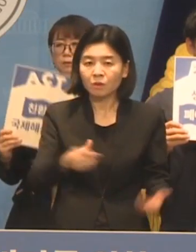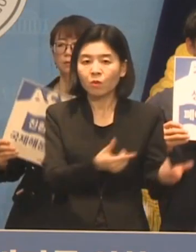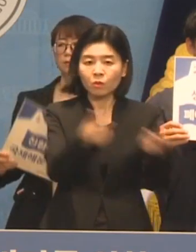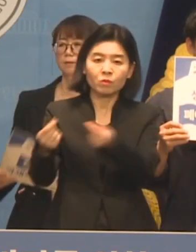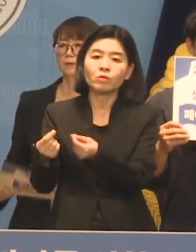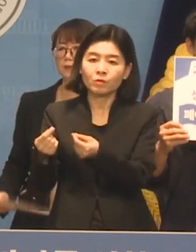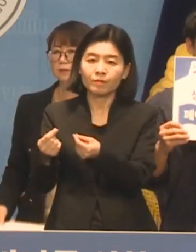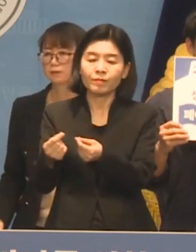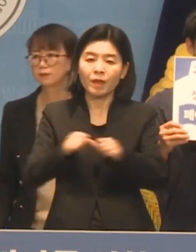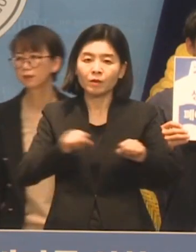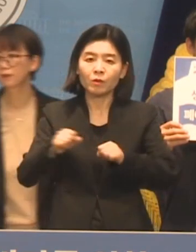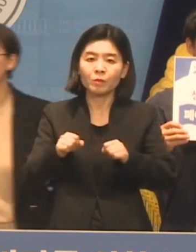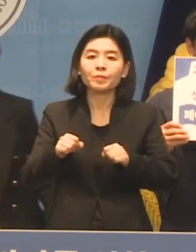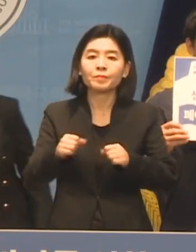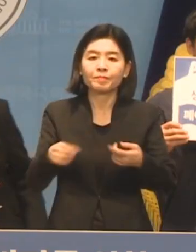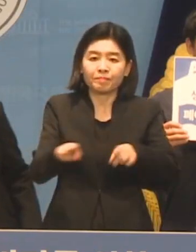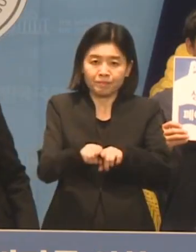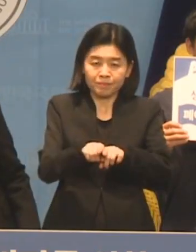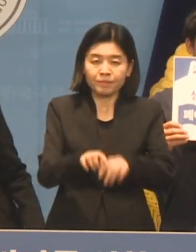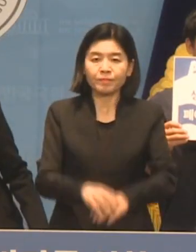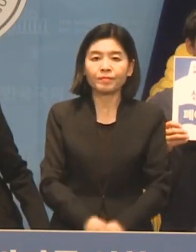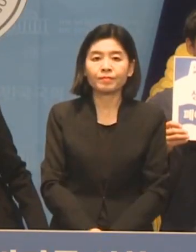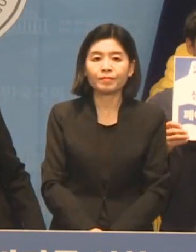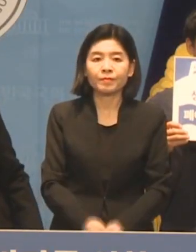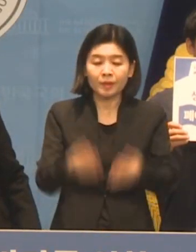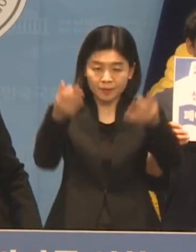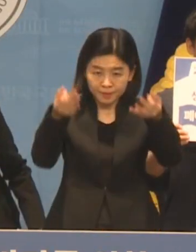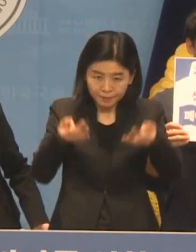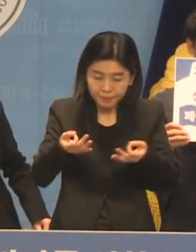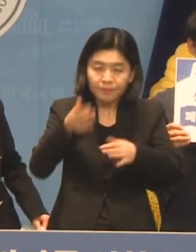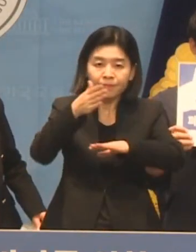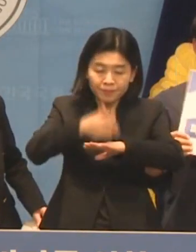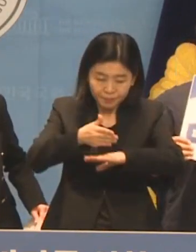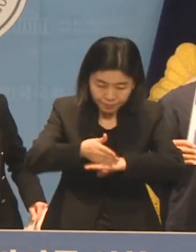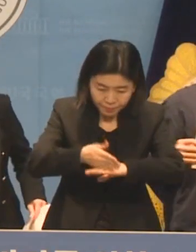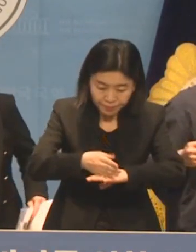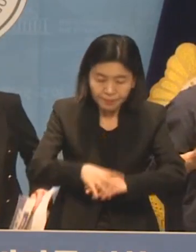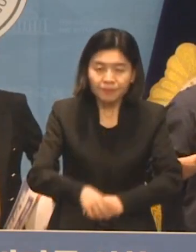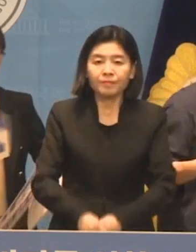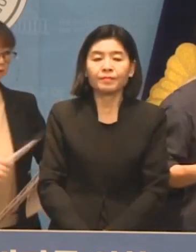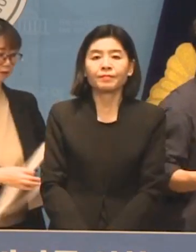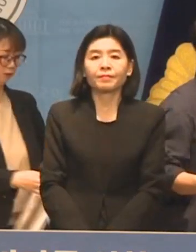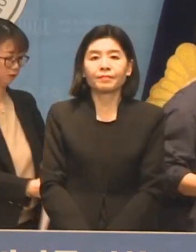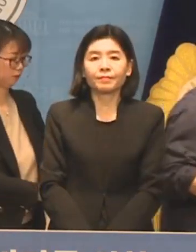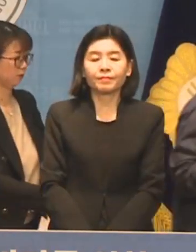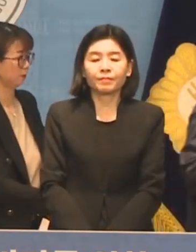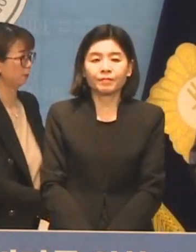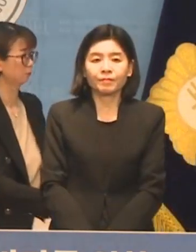경청해 주셔서 감사합니다.